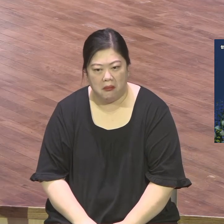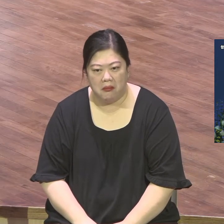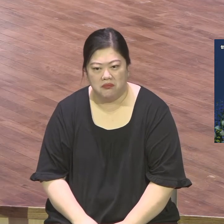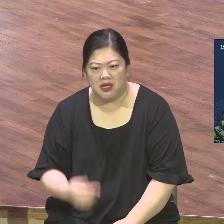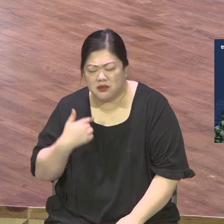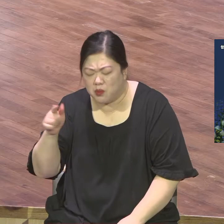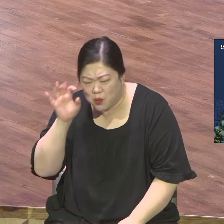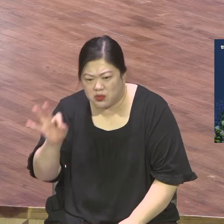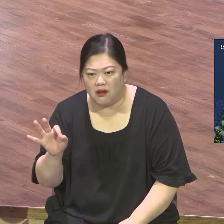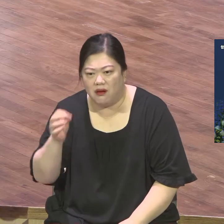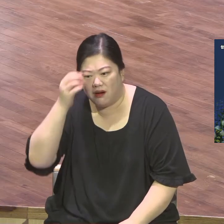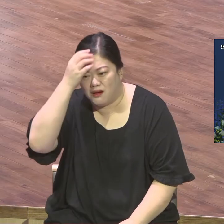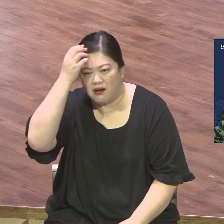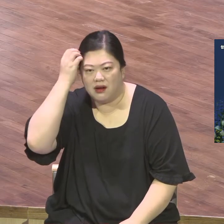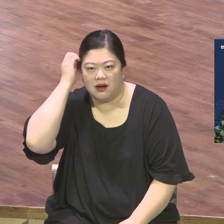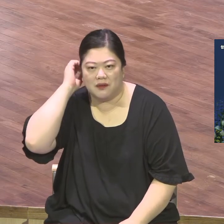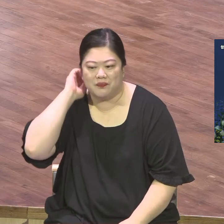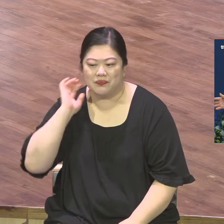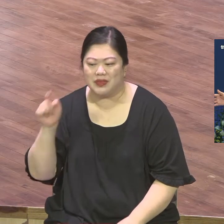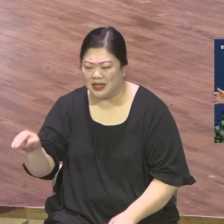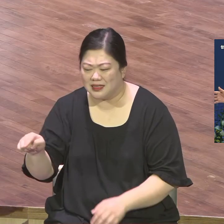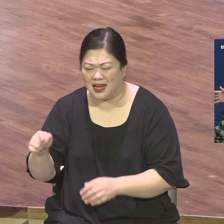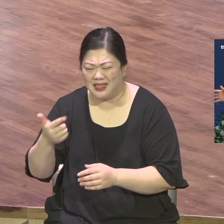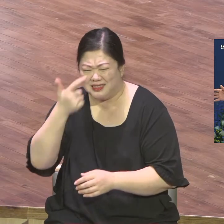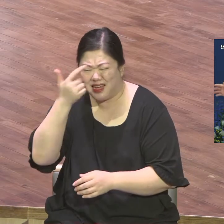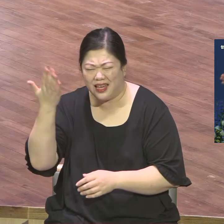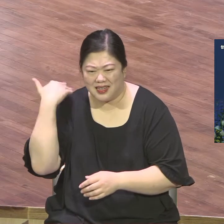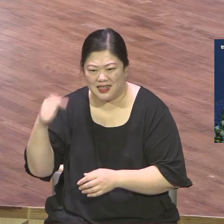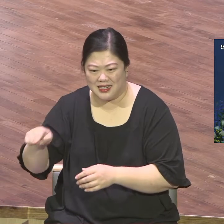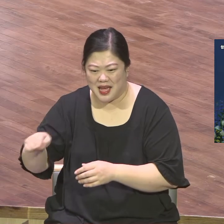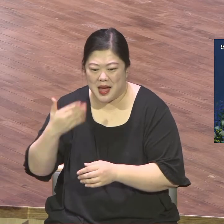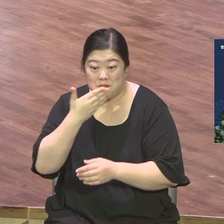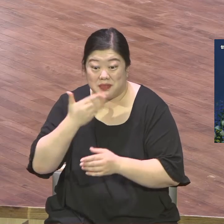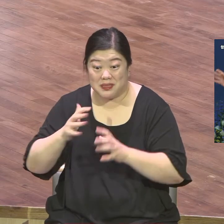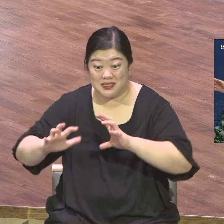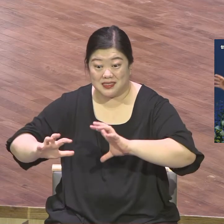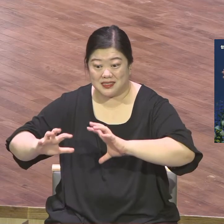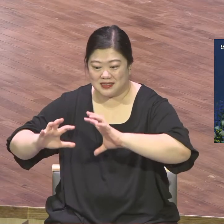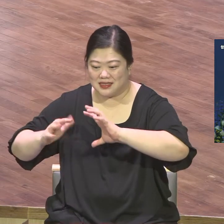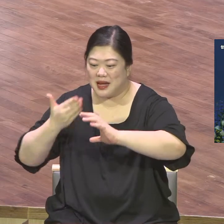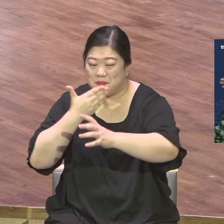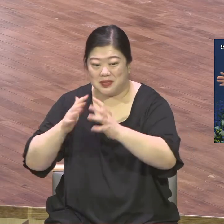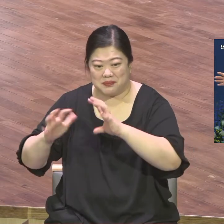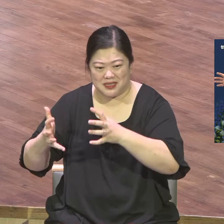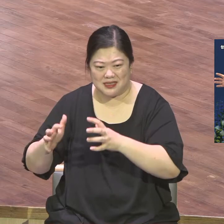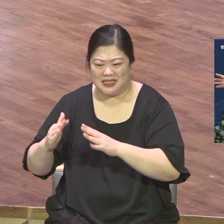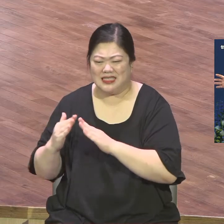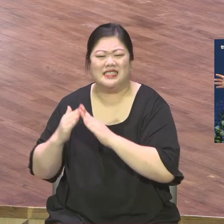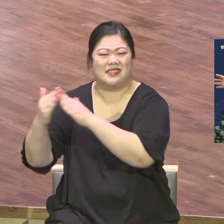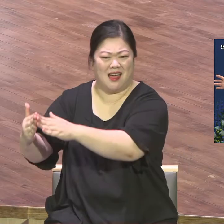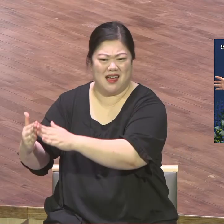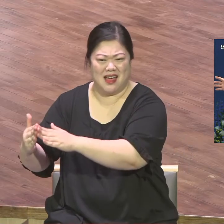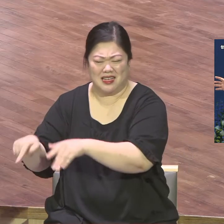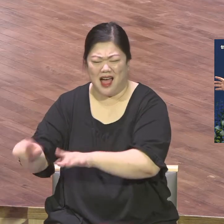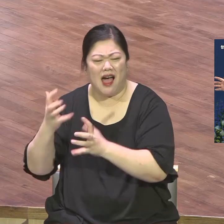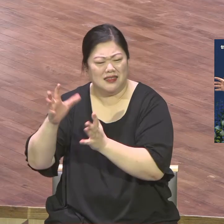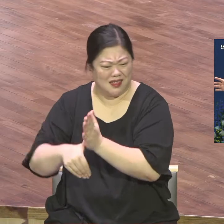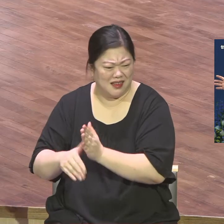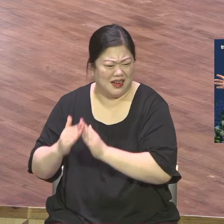기특해서 말이요. 내가 그 집안을 조금 알아요. 옛날에 갔을 때 Jesus is Christ라고 쓰는 이